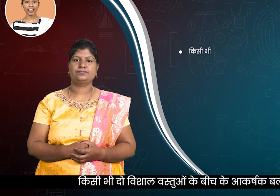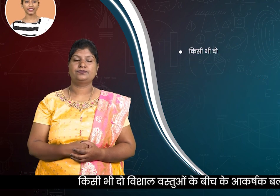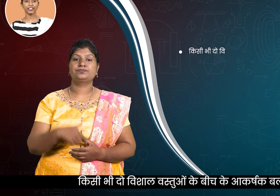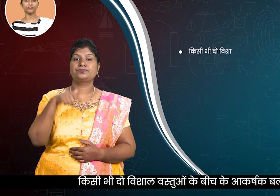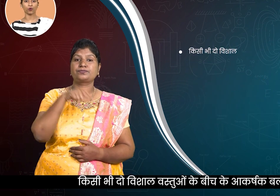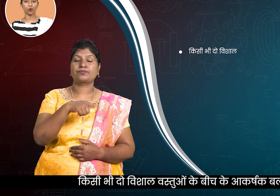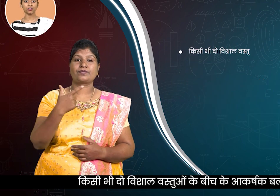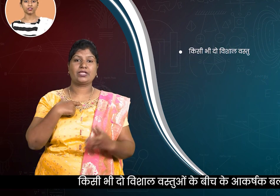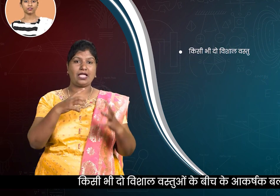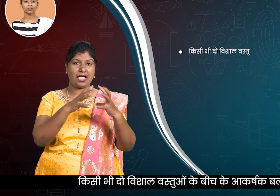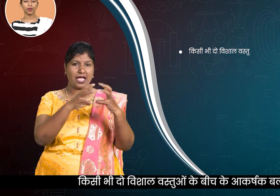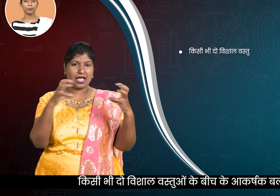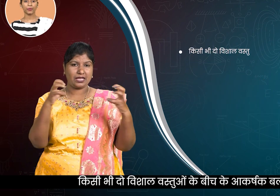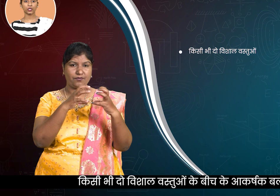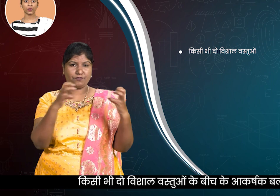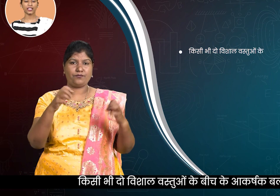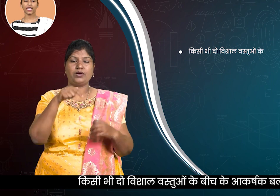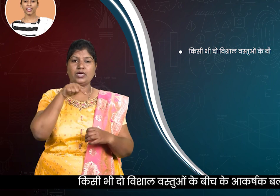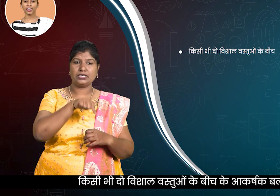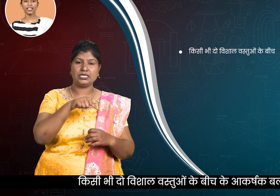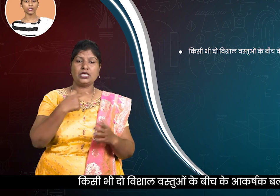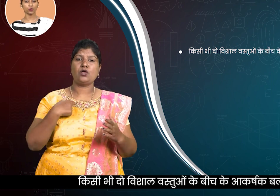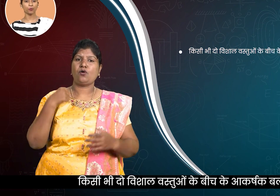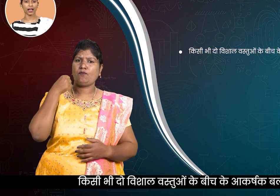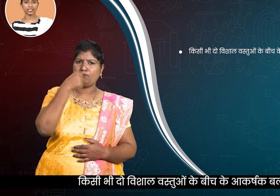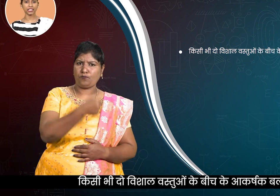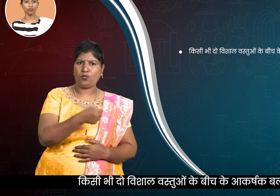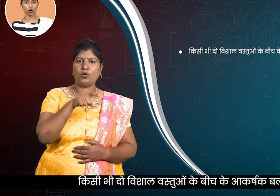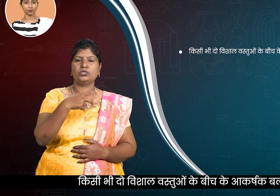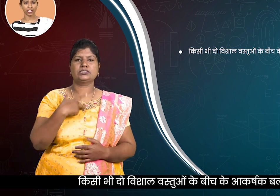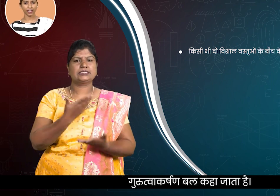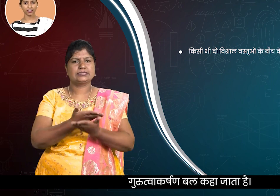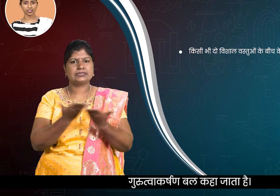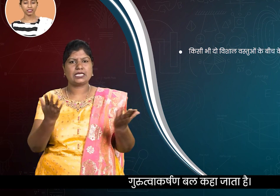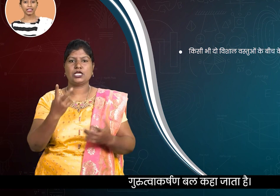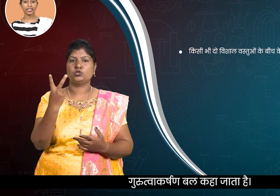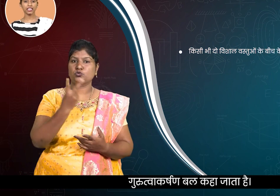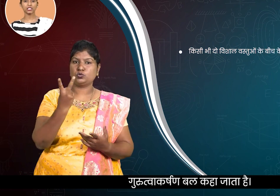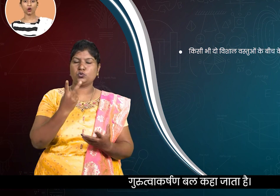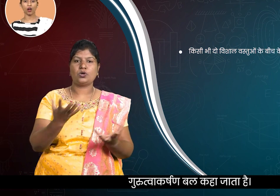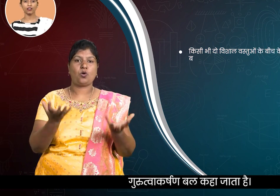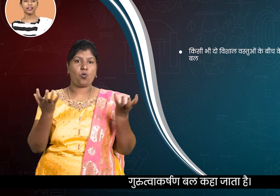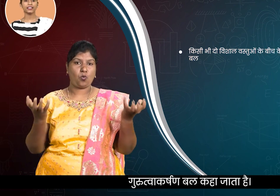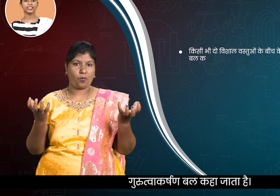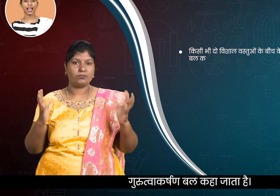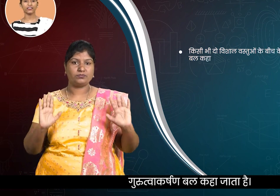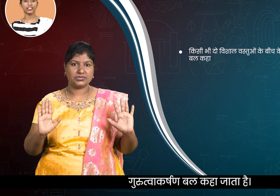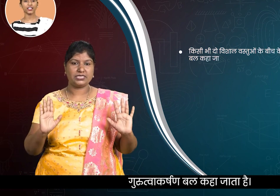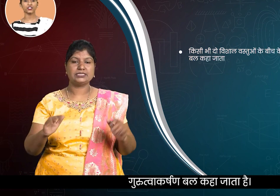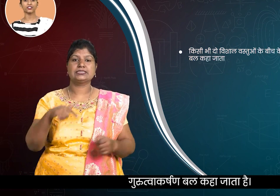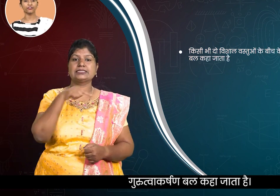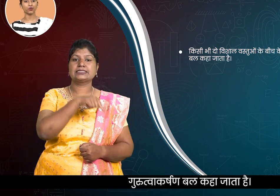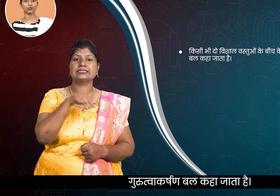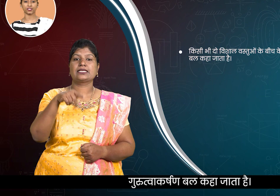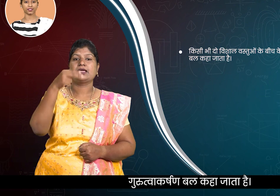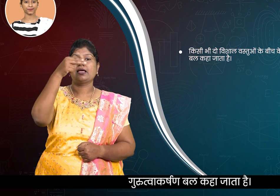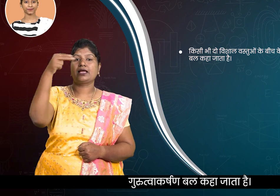किसी भी दो विशाल वस्तुओं के बीच के आकर्षण बल को गुरुत्वाकर्षण बल कहा जाता है।